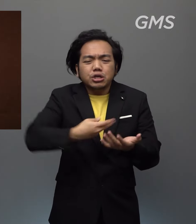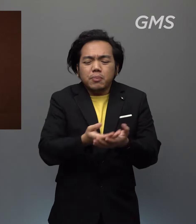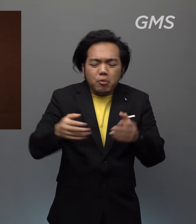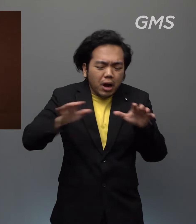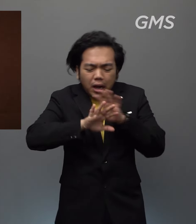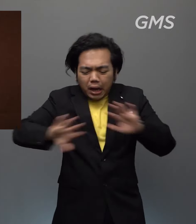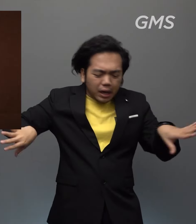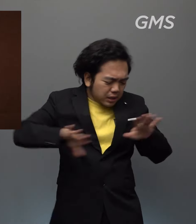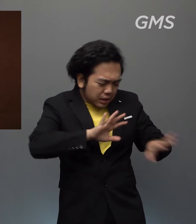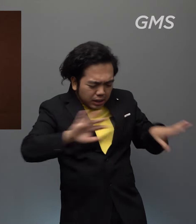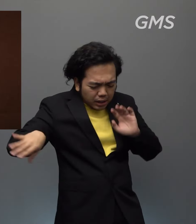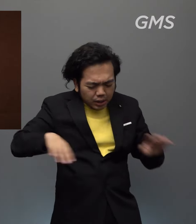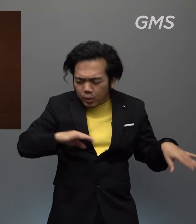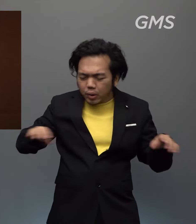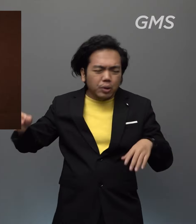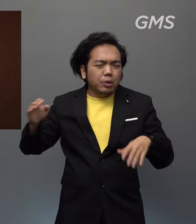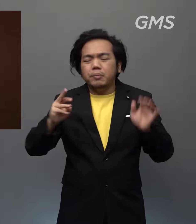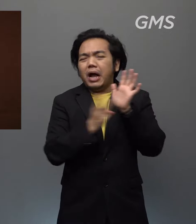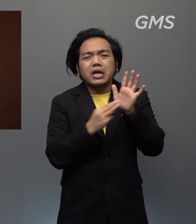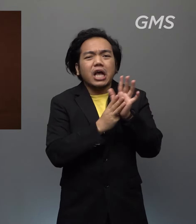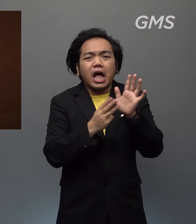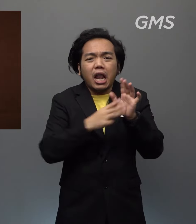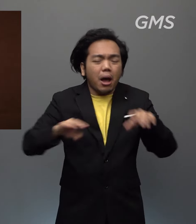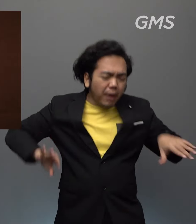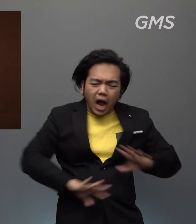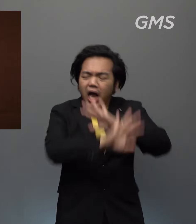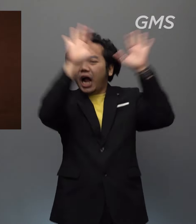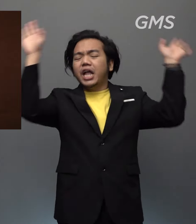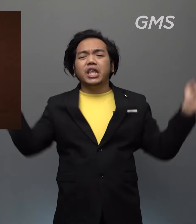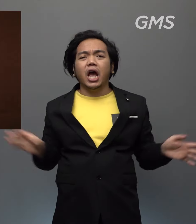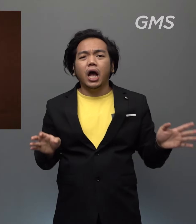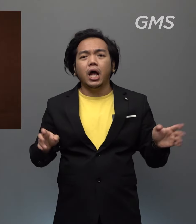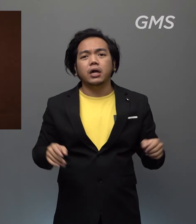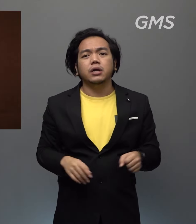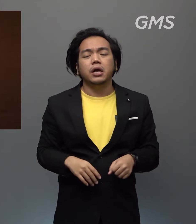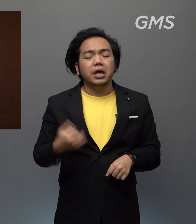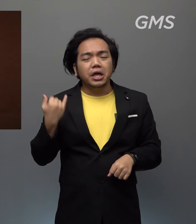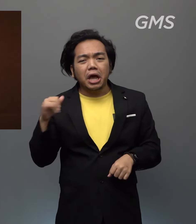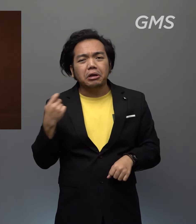orang, lalu apa yang kita plan semua